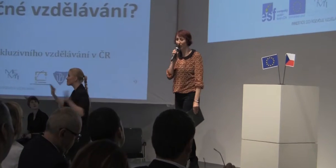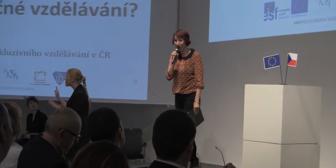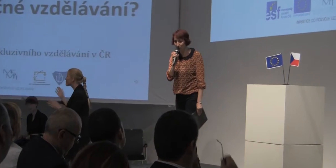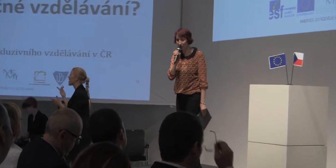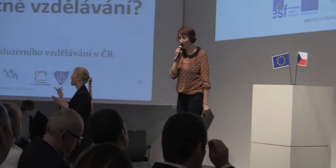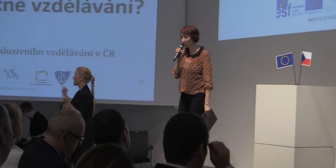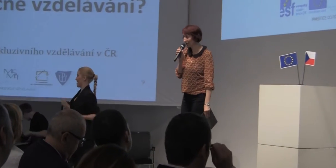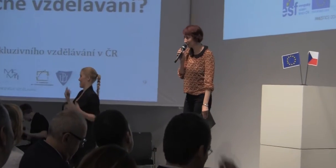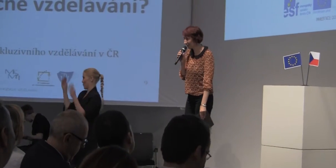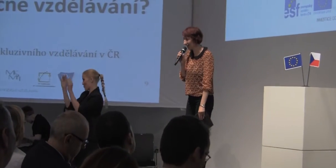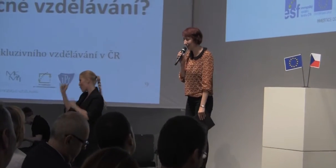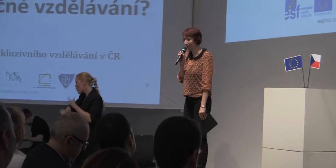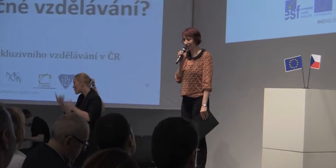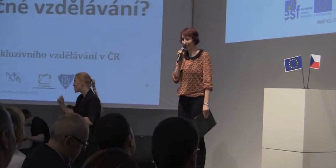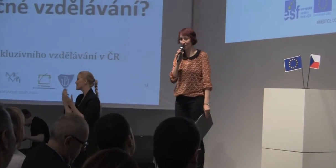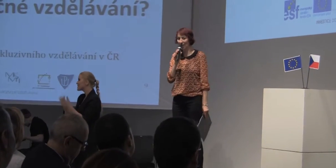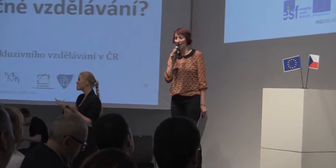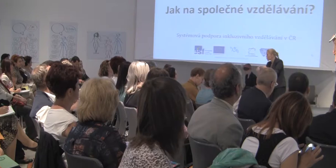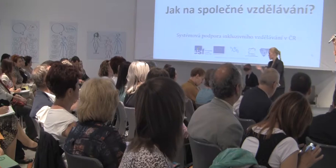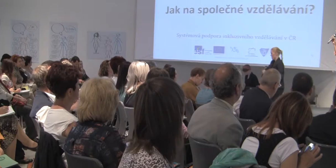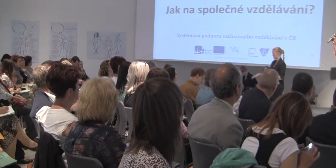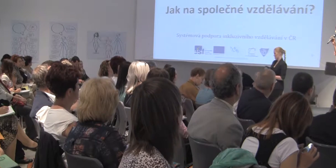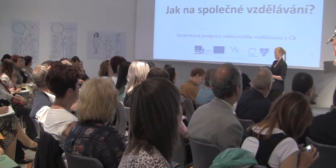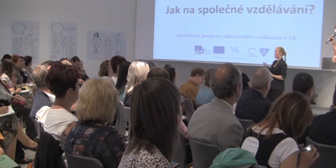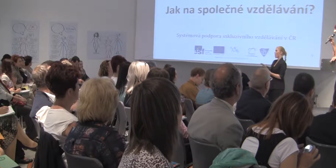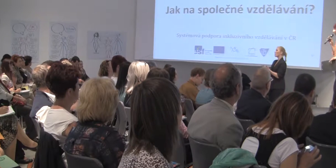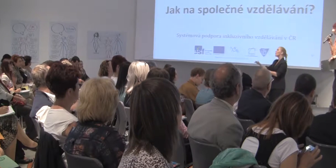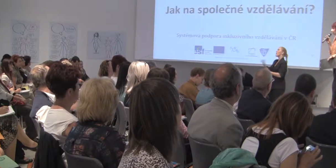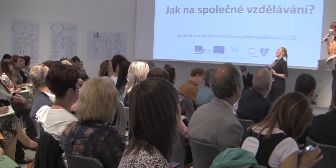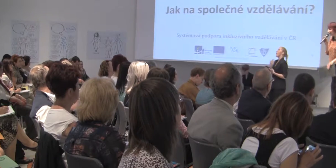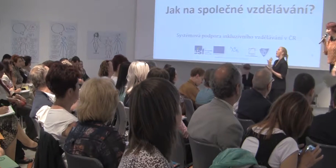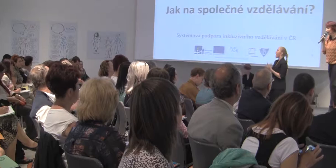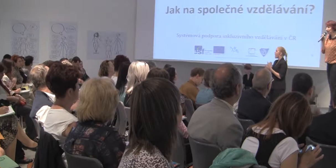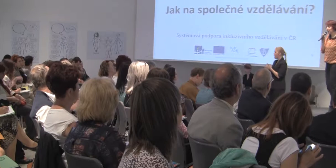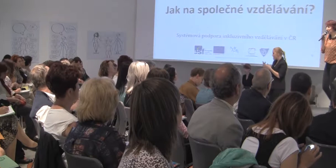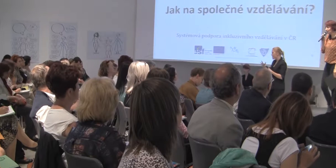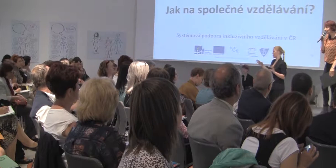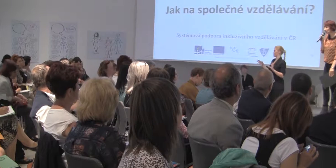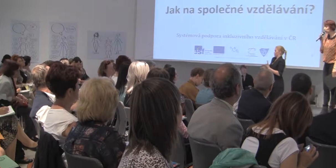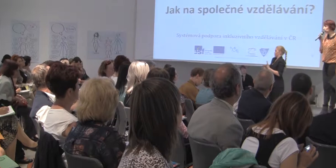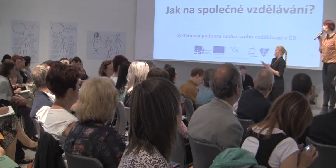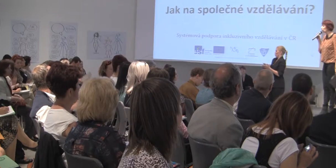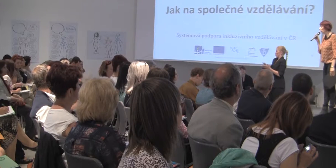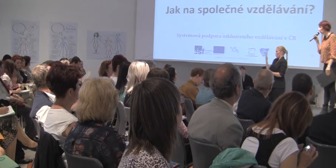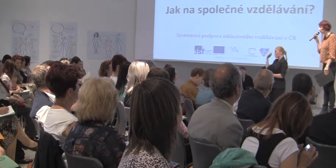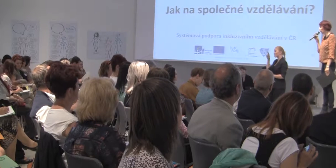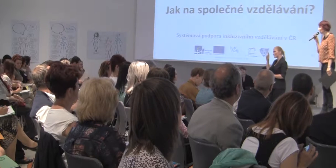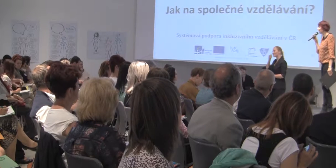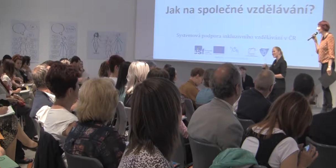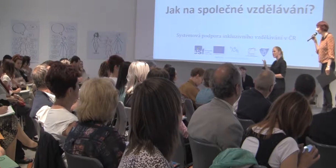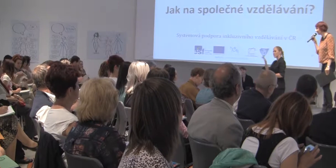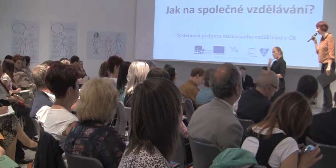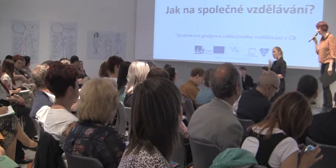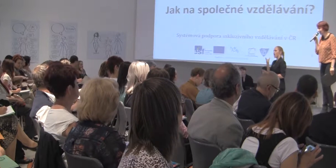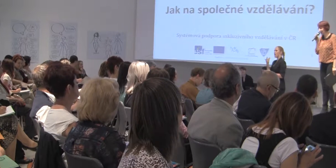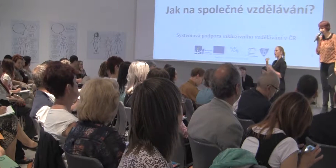o inkluzivním vzdělávání. To je pro mě jeden z hlavních smyslů toho, proč jste